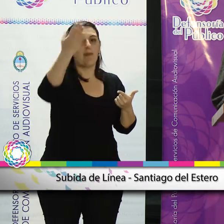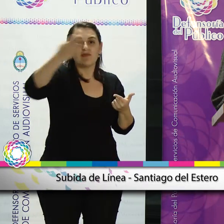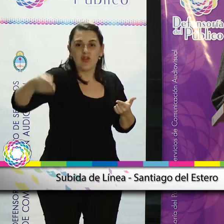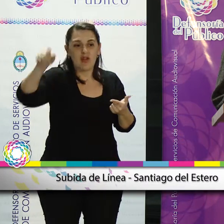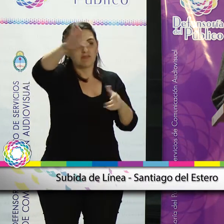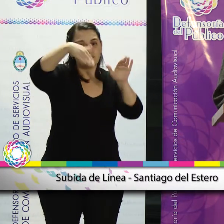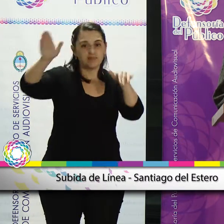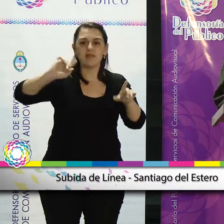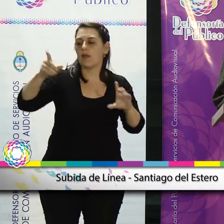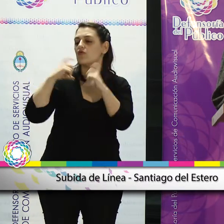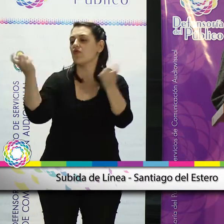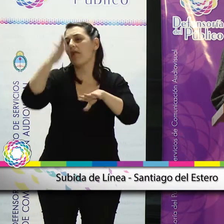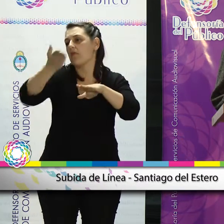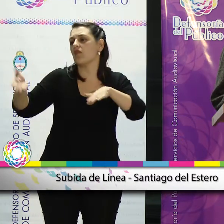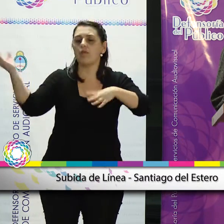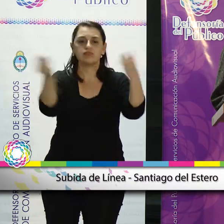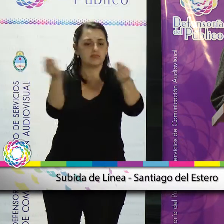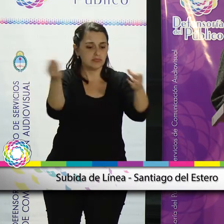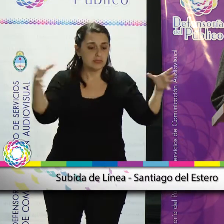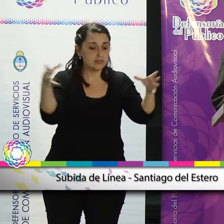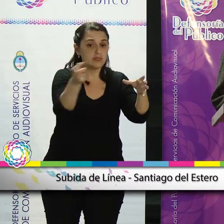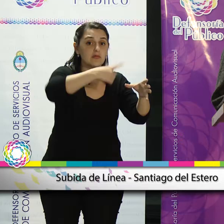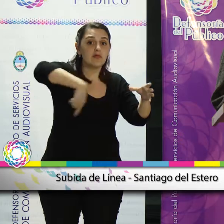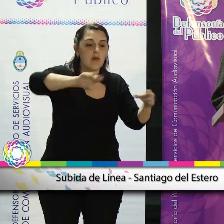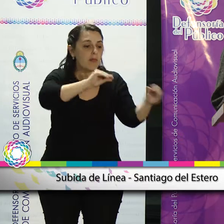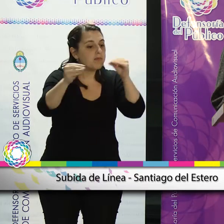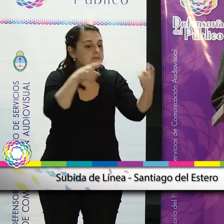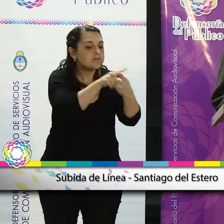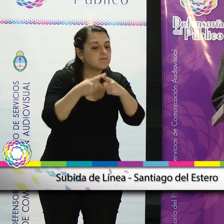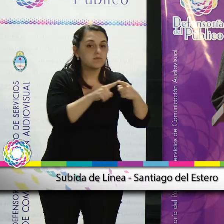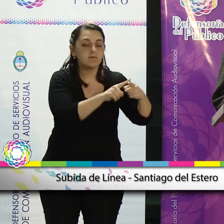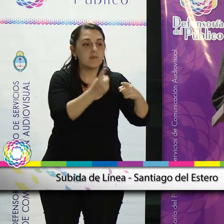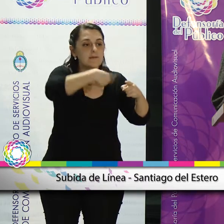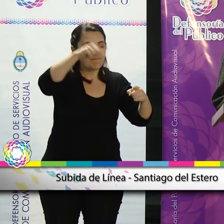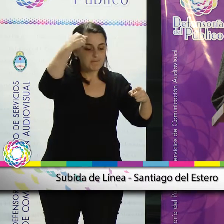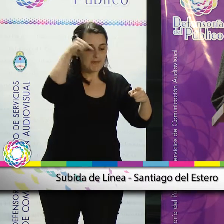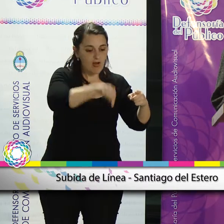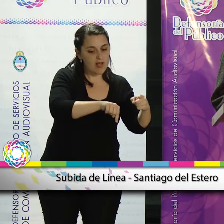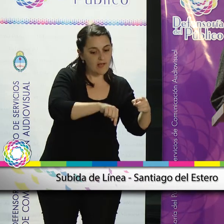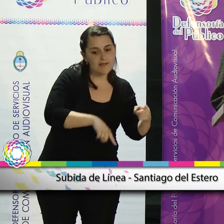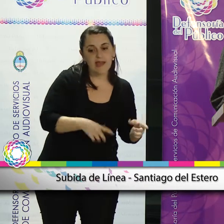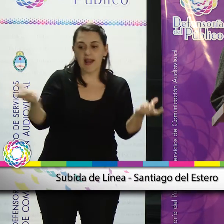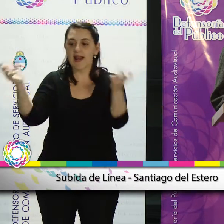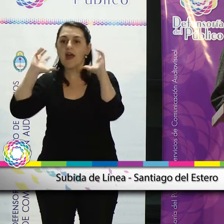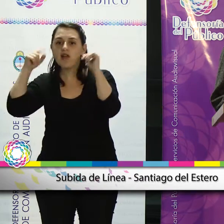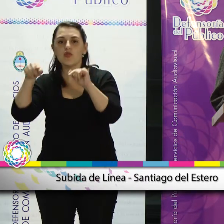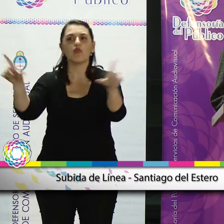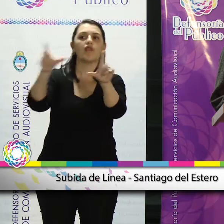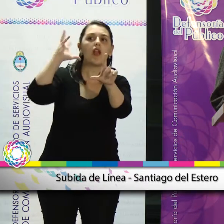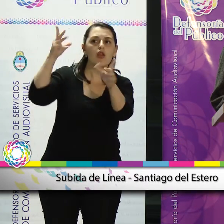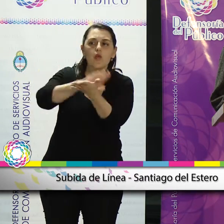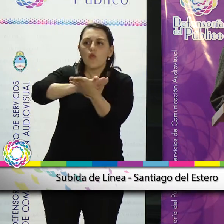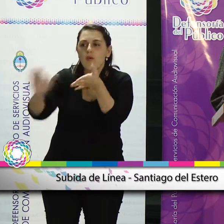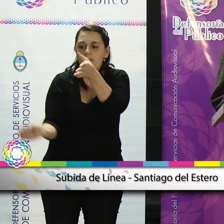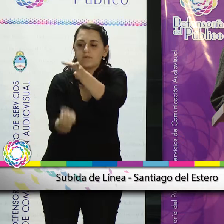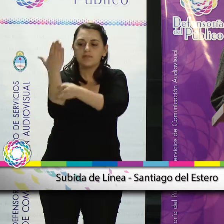integrantes de la sociedad y de este esta convocatoria el debate nace la necesidad de crear un medio alternativo para poder comunicar y sobre